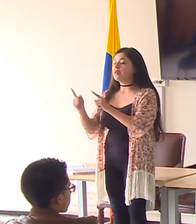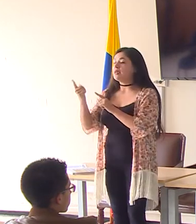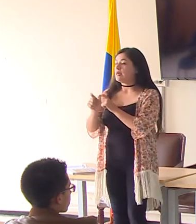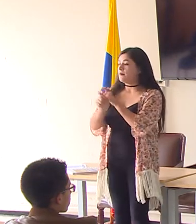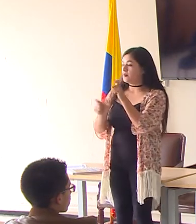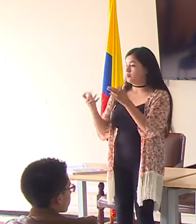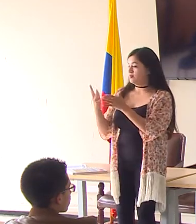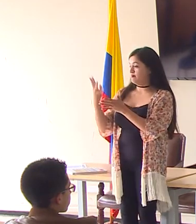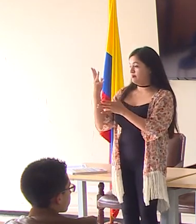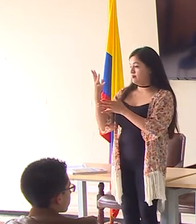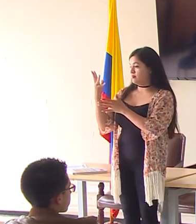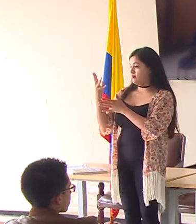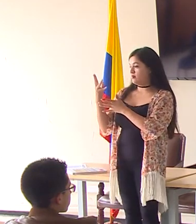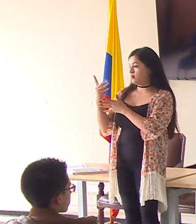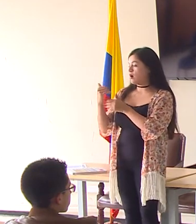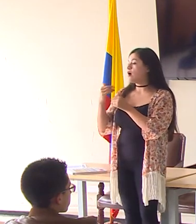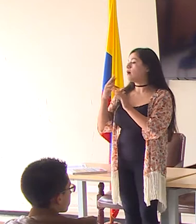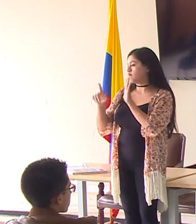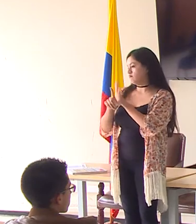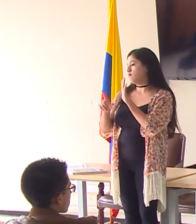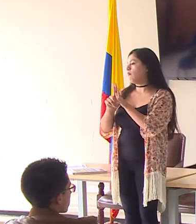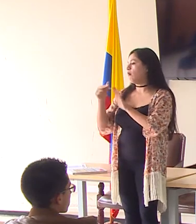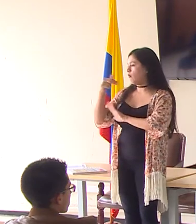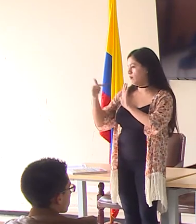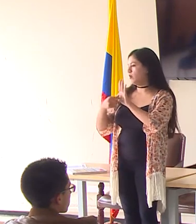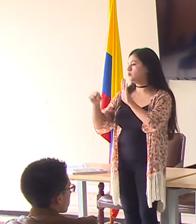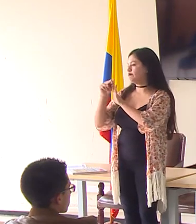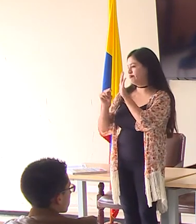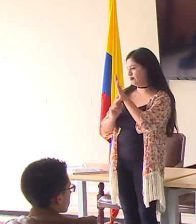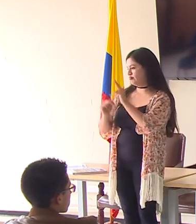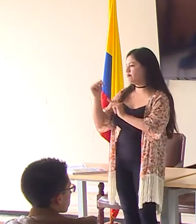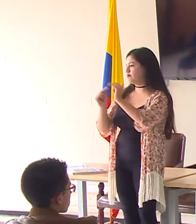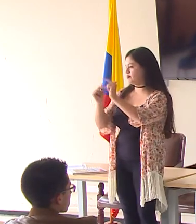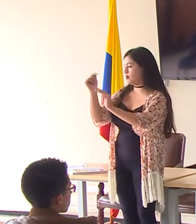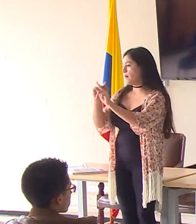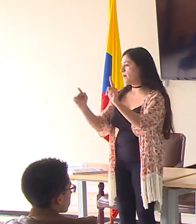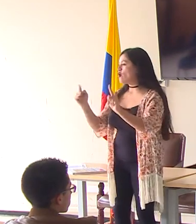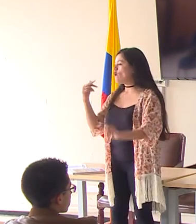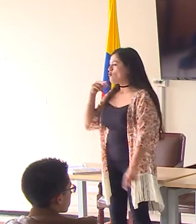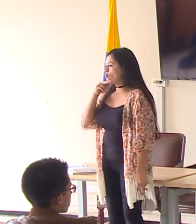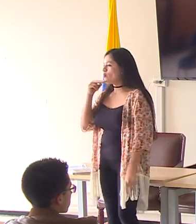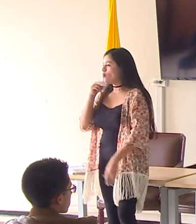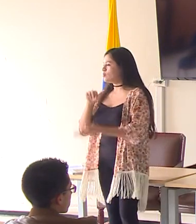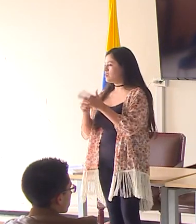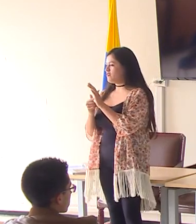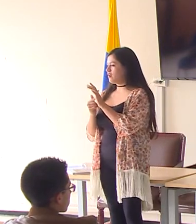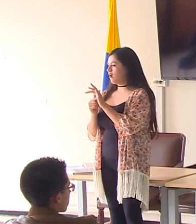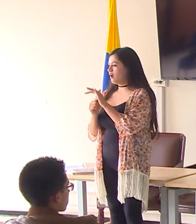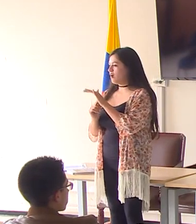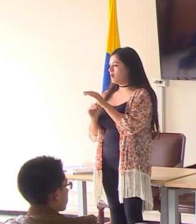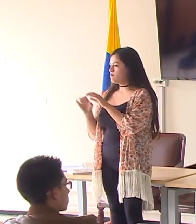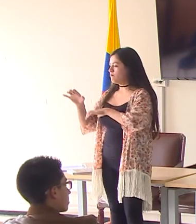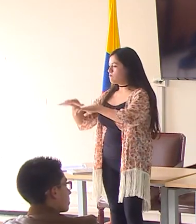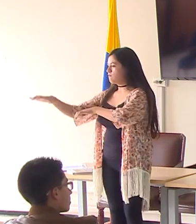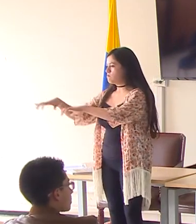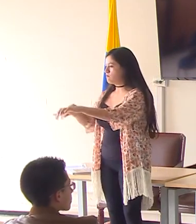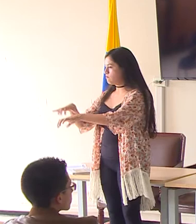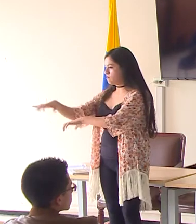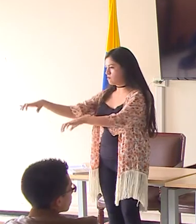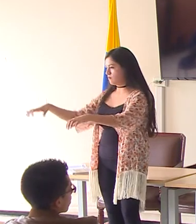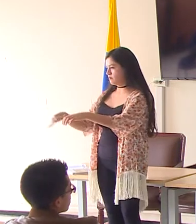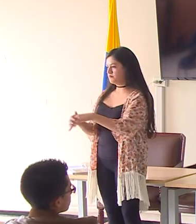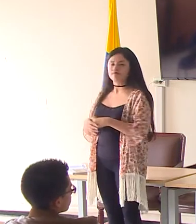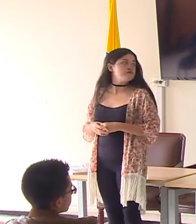el marco de las reglamentaciones urbanísticas pero todo esto son desarrollos informales es importante también